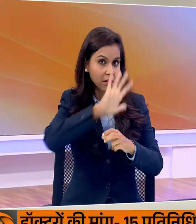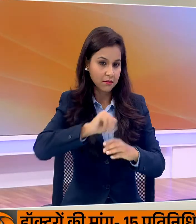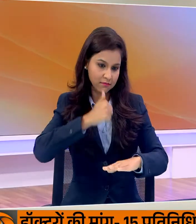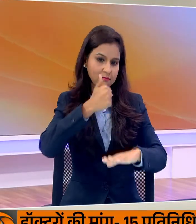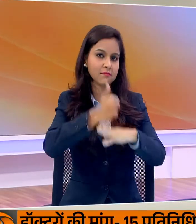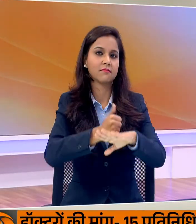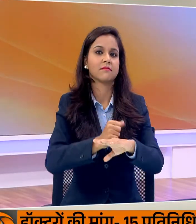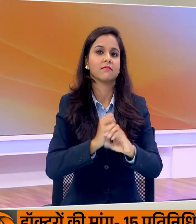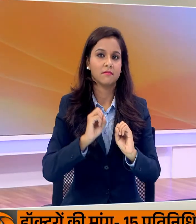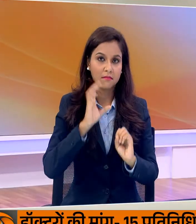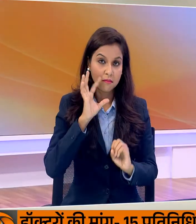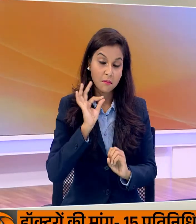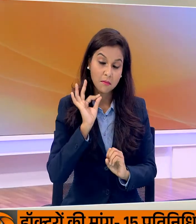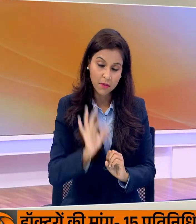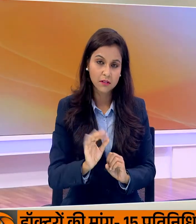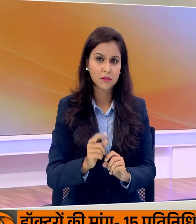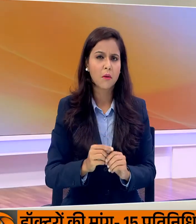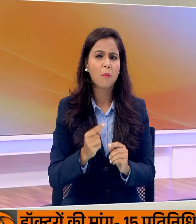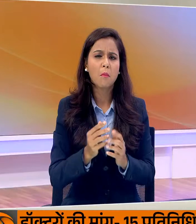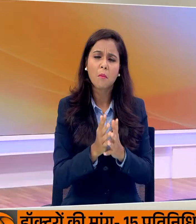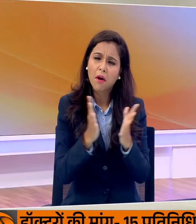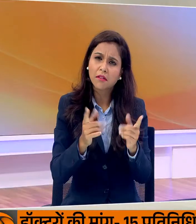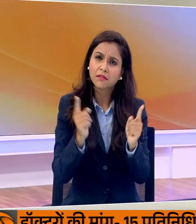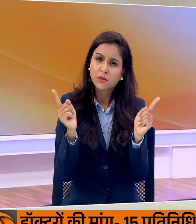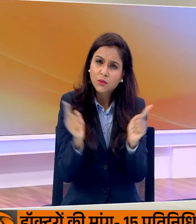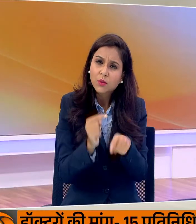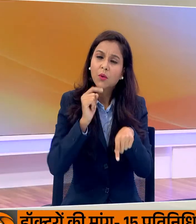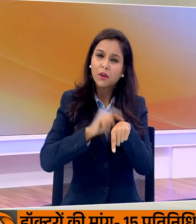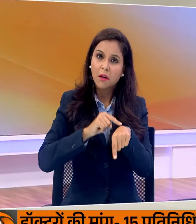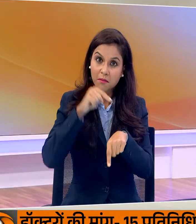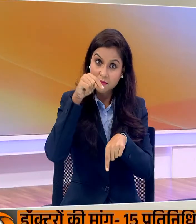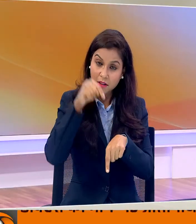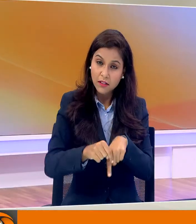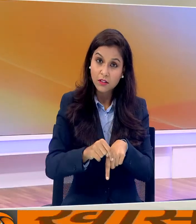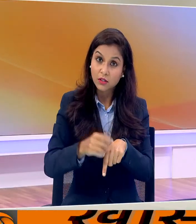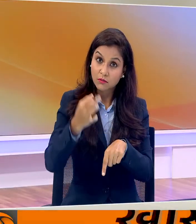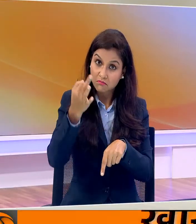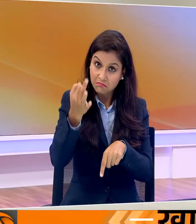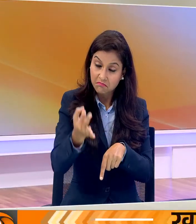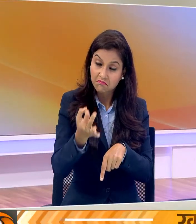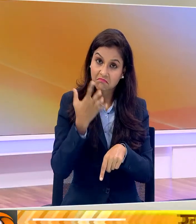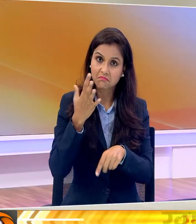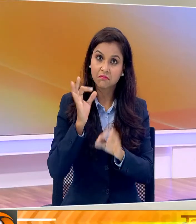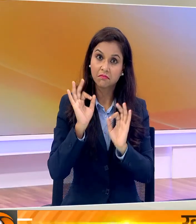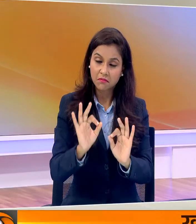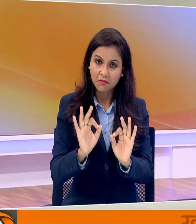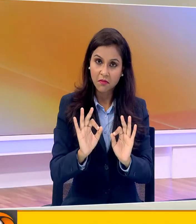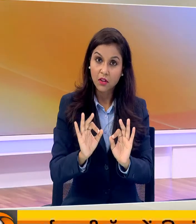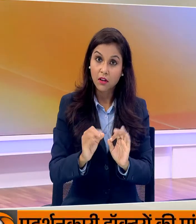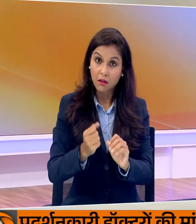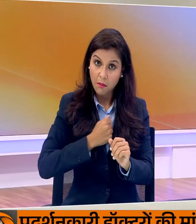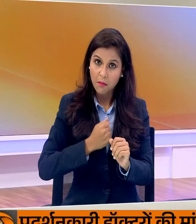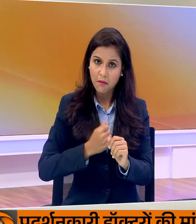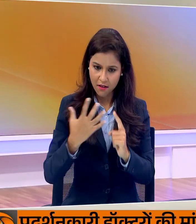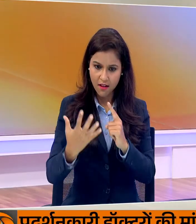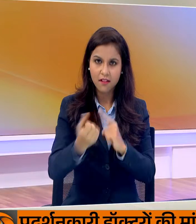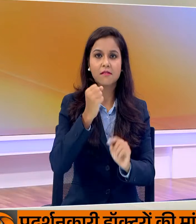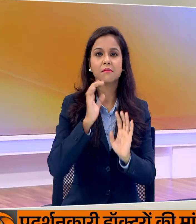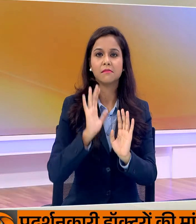हो। और बहुत कम समय में आज एक अच्छी अपने पास उपलब्धि